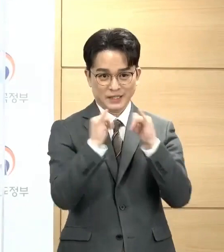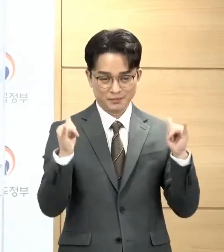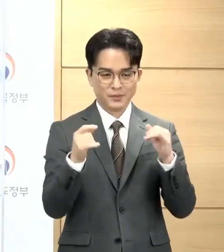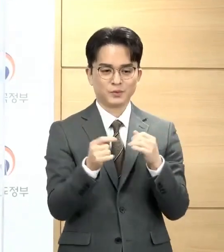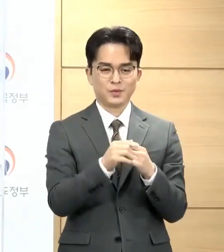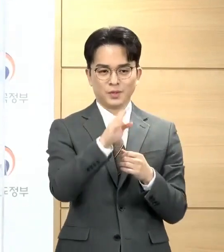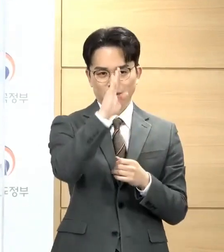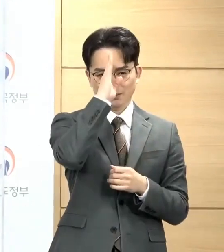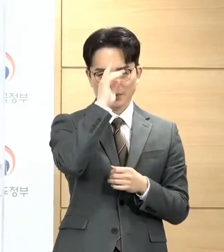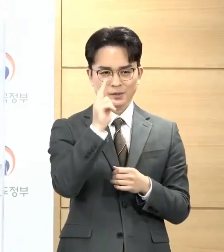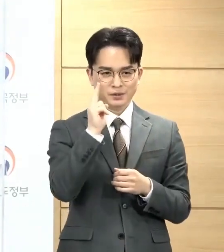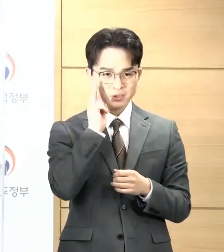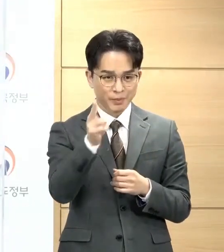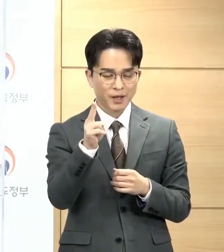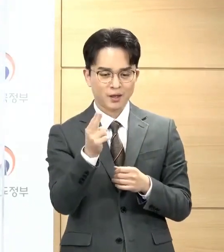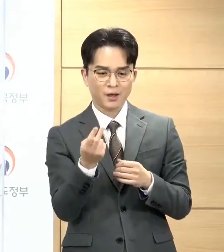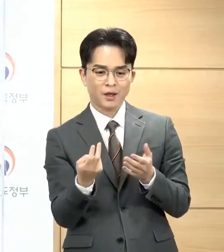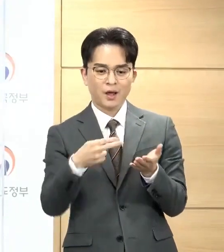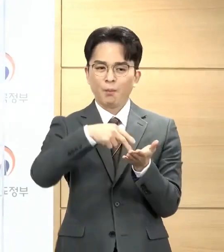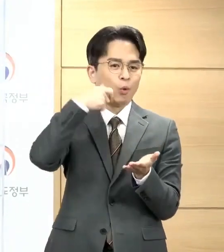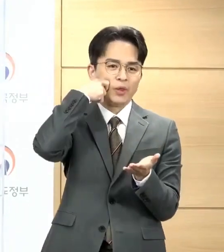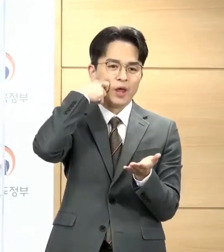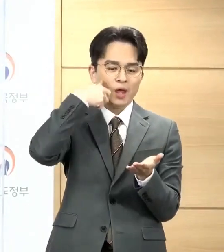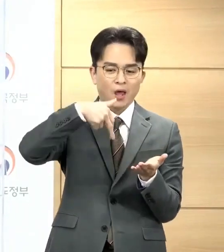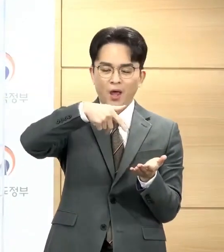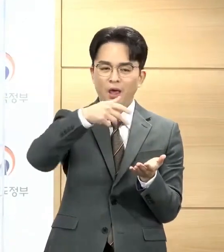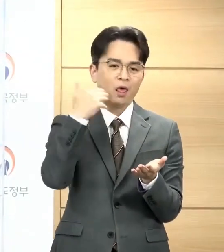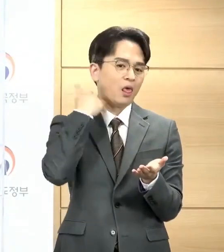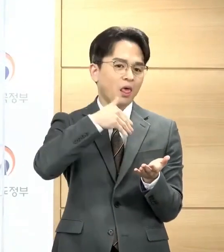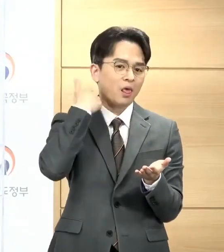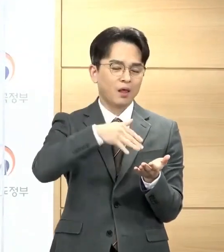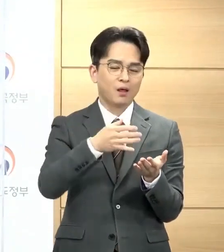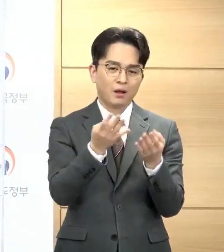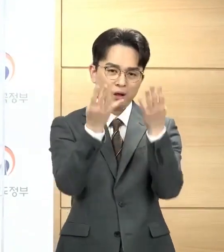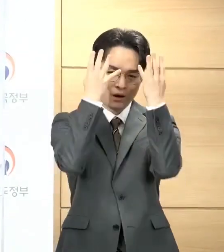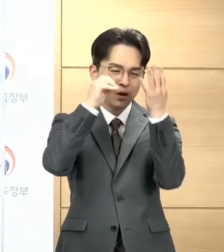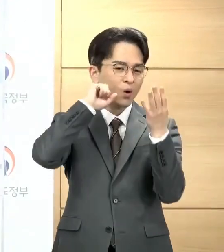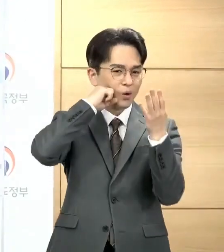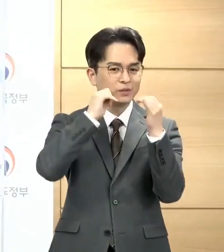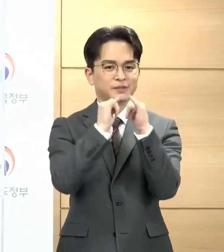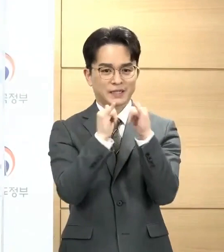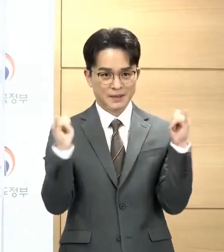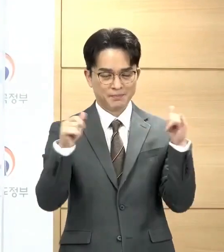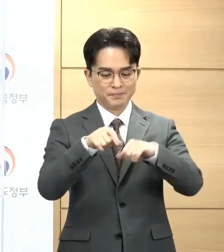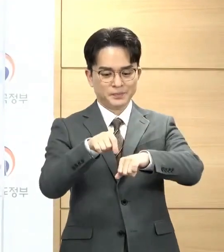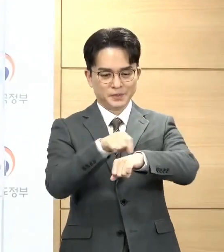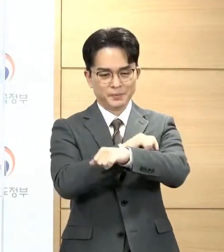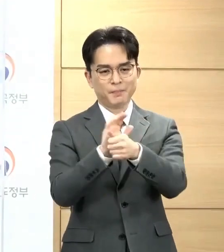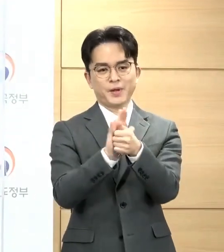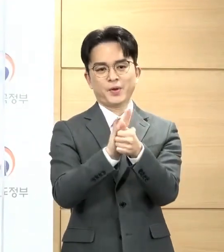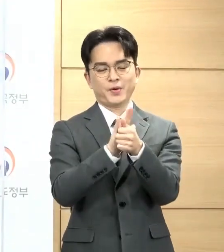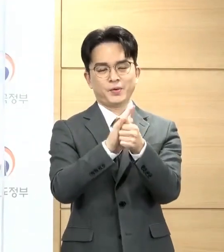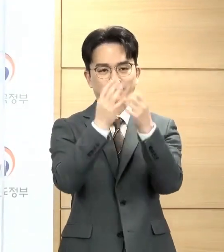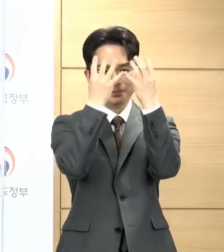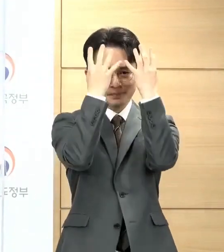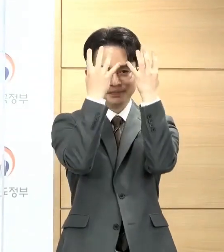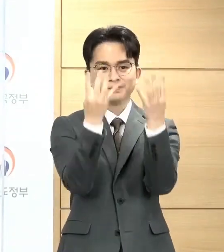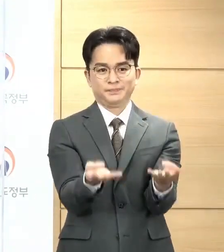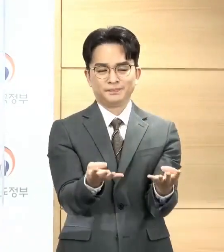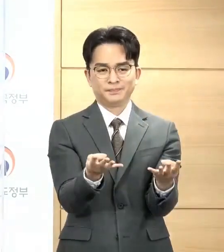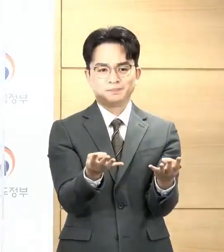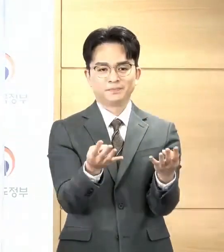거동이 불가능해서 정상적인 수감 생활이 어려운 수용자들 특별한 배려가 필요한 수영자